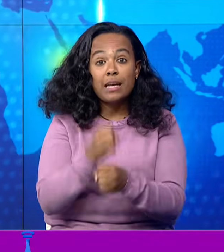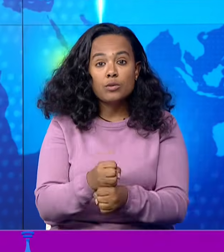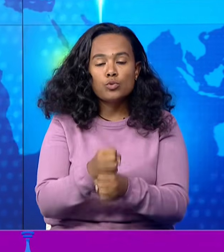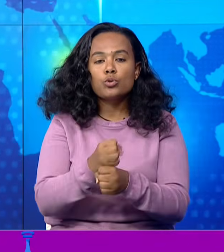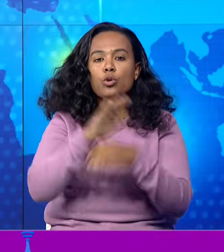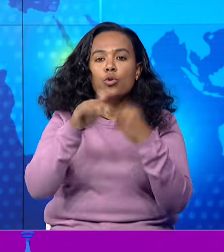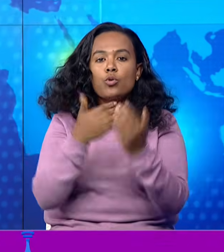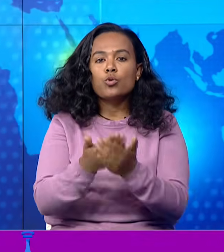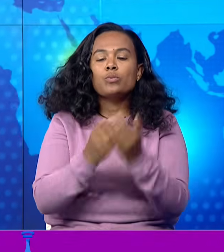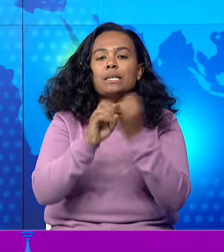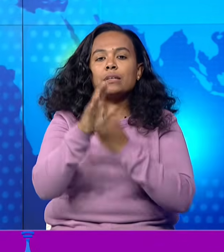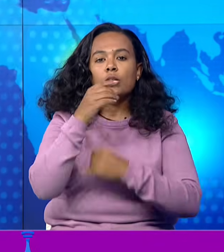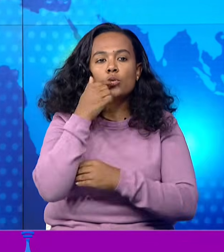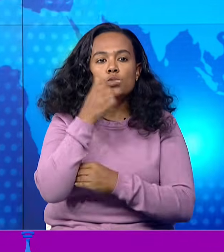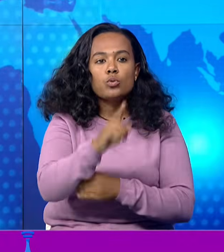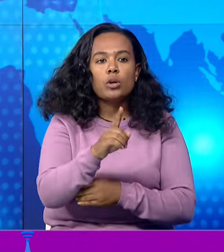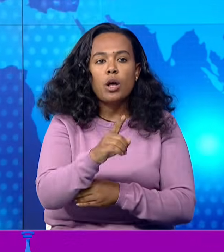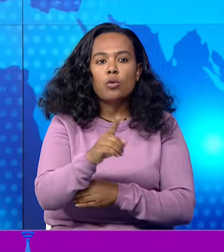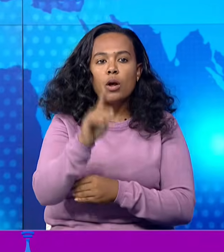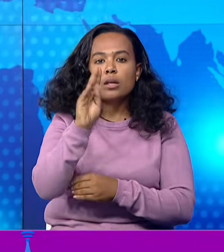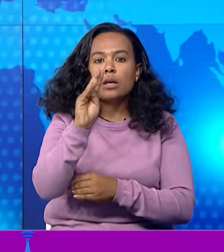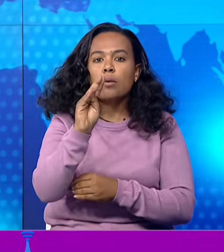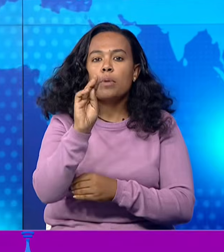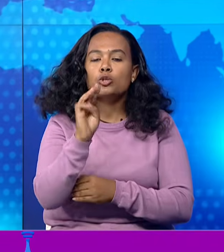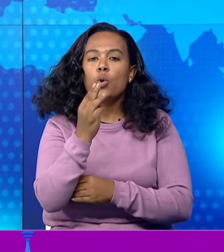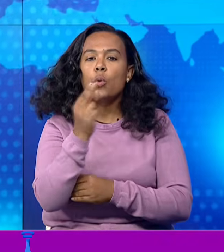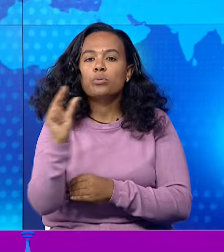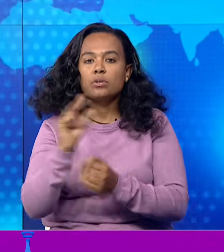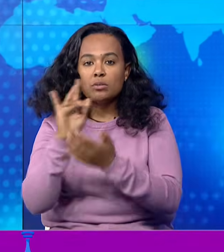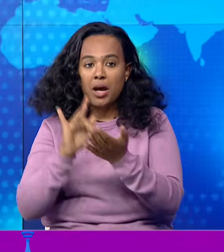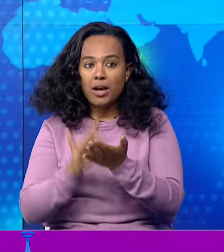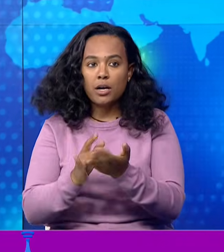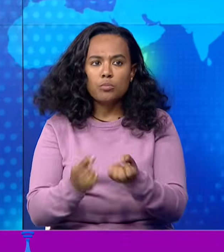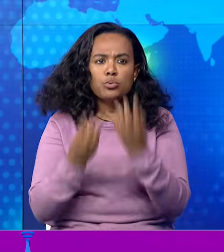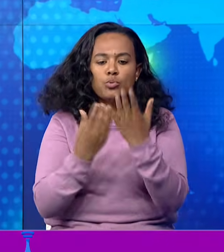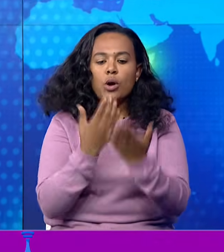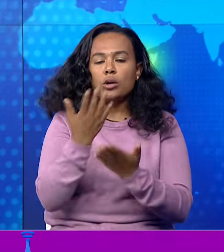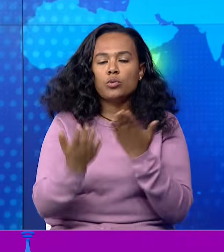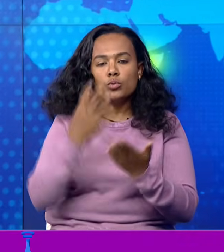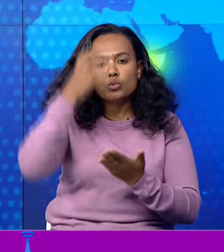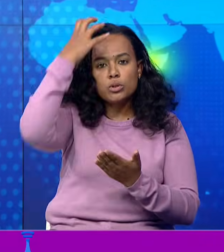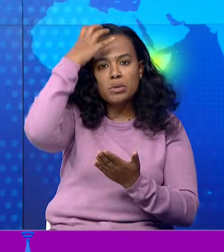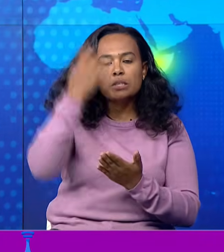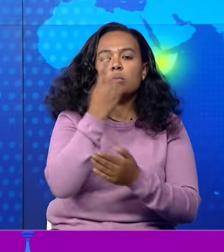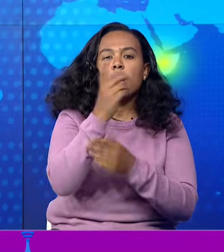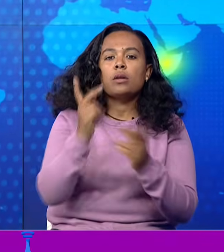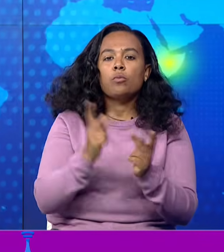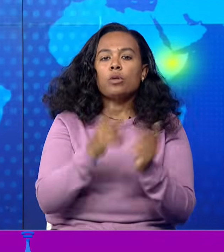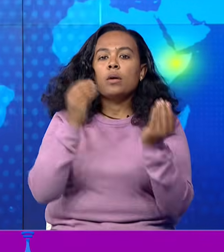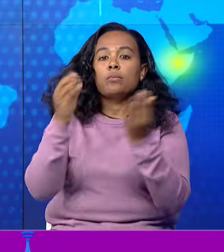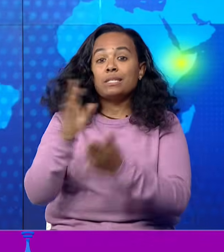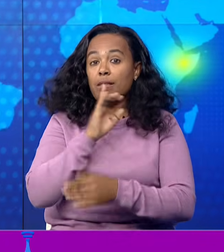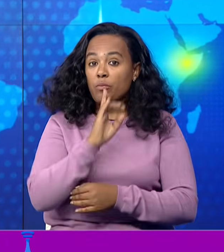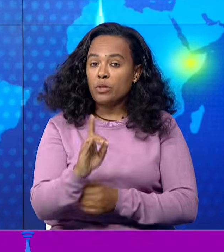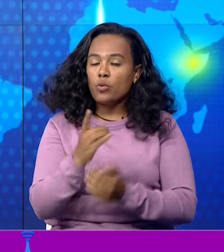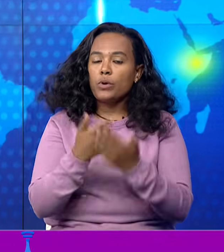ለሁሉም ሴክተር ነው ሲሉ ተናግረዋል። የመሶብ ማዕከል ላይ ብዙ አገልግሎቶች የመንግስት አገልግሎቶች በአንድ ቦታ የሚሰጥበት ነው።